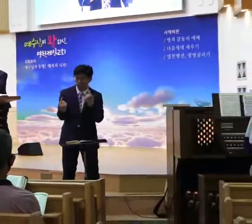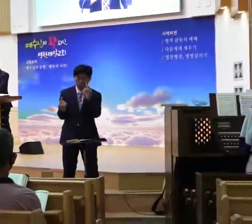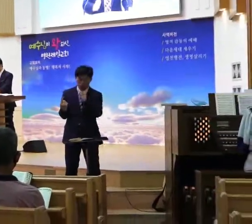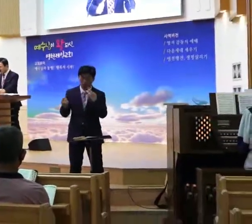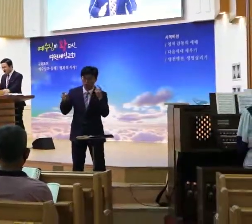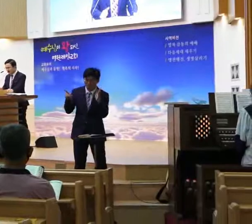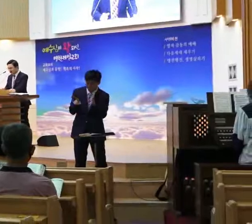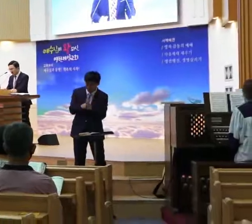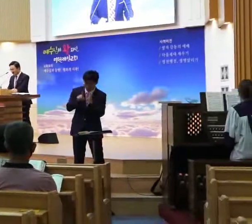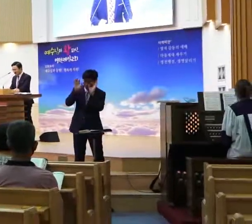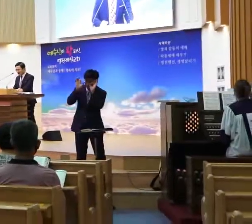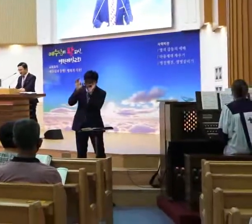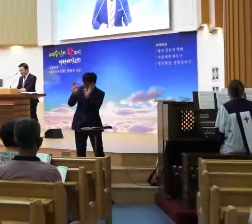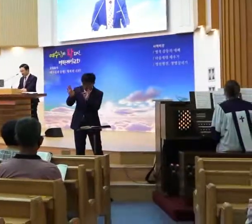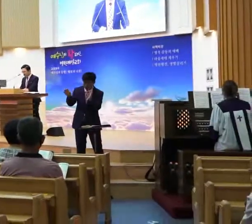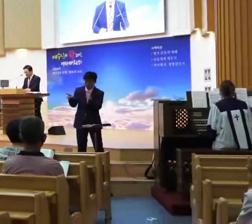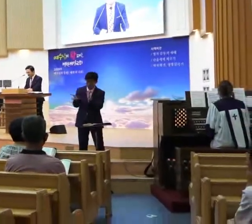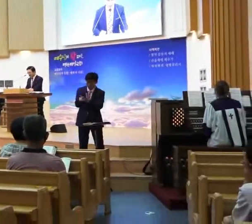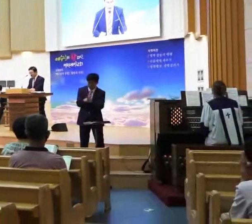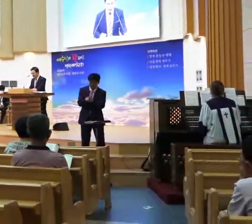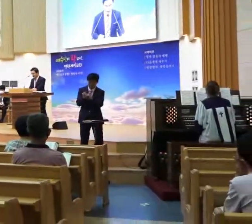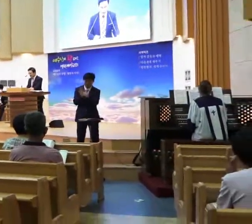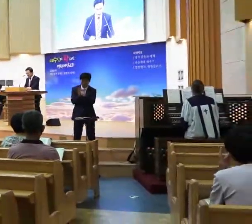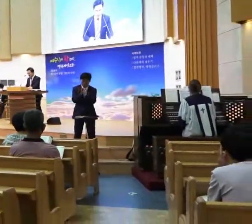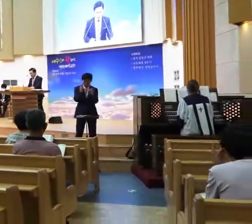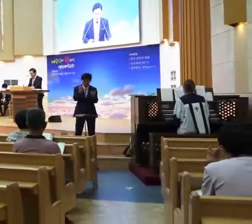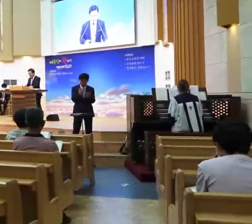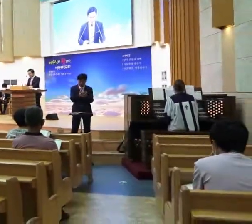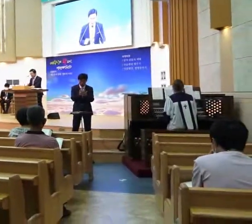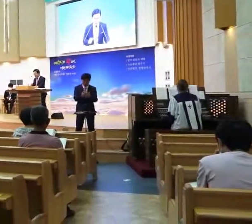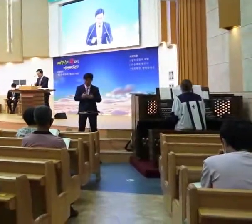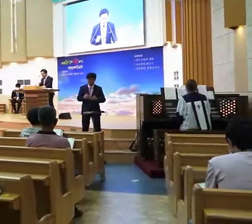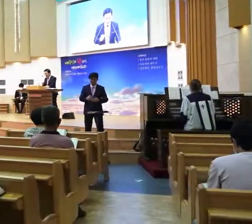믿음을 선포하며 나아가게 하여 주시옵소서. 그